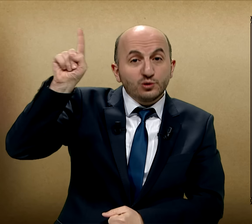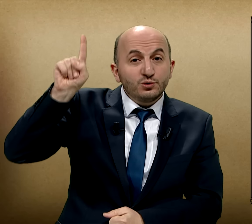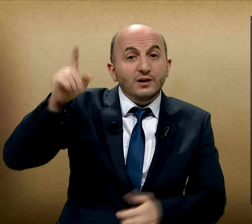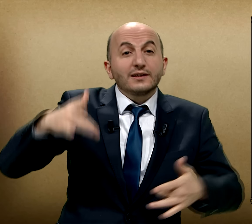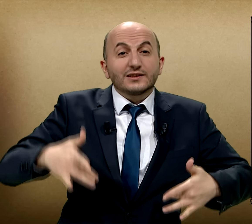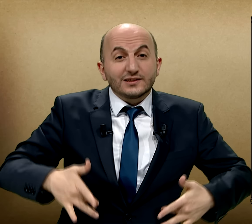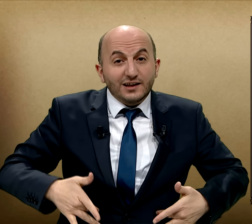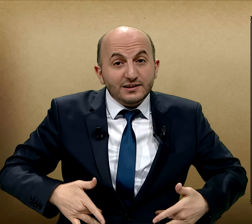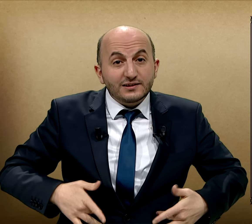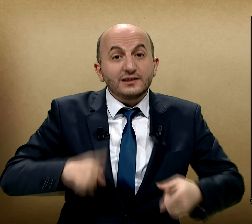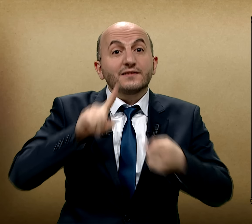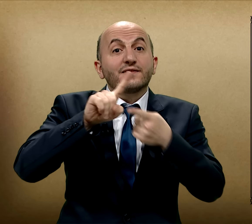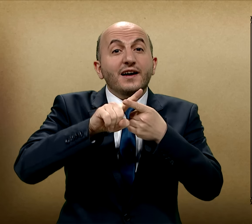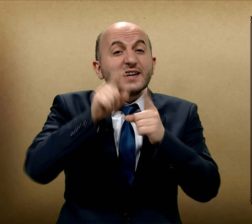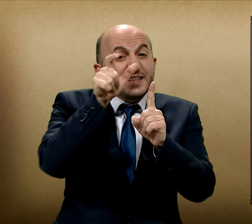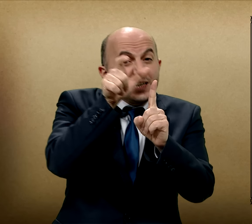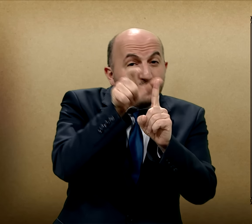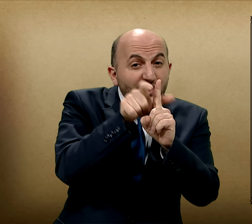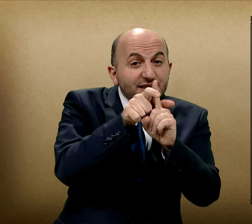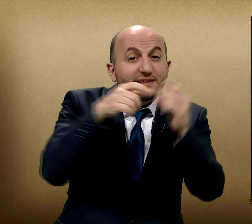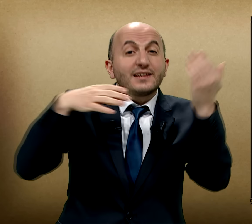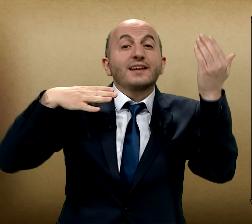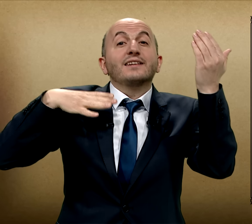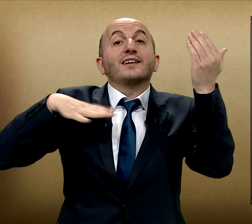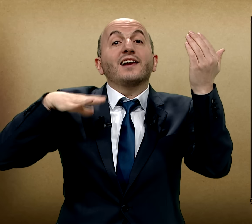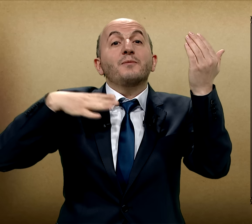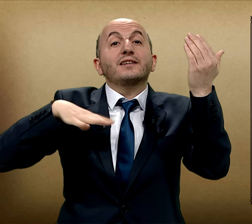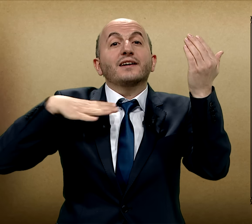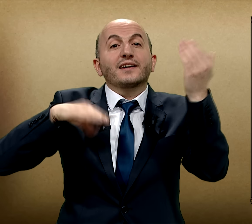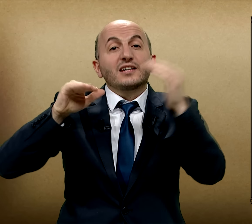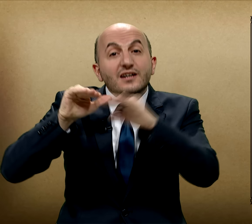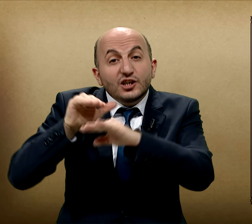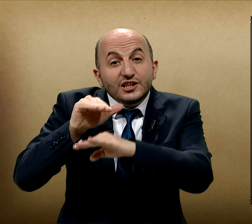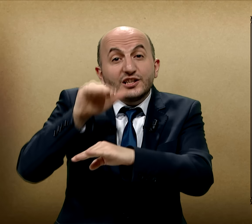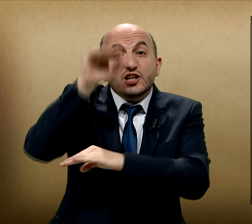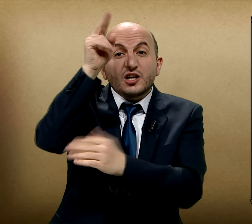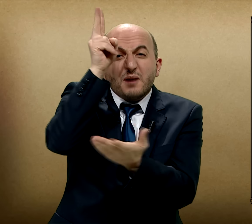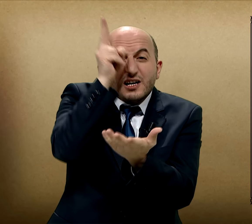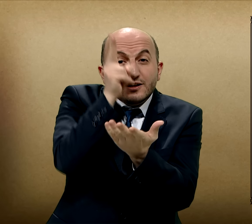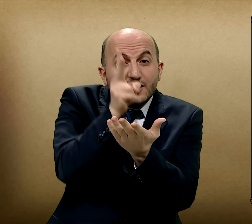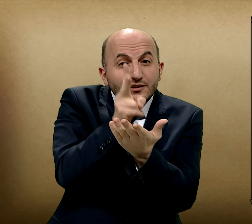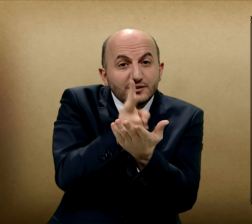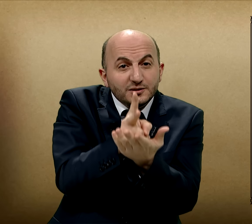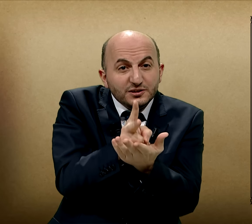Onun rızası ve himayesini talep ederek yaşama